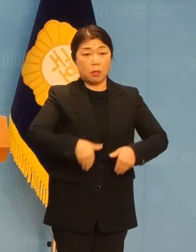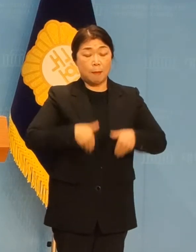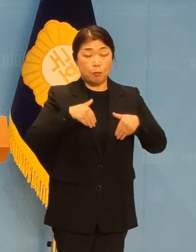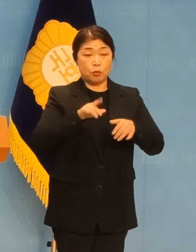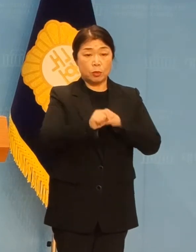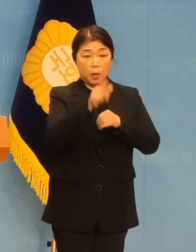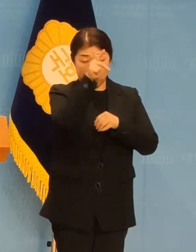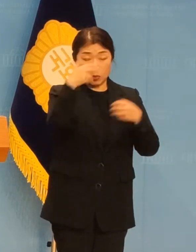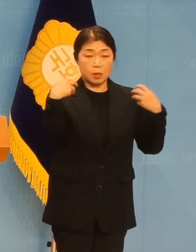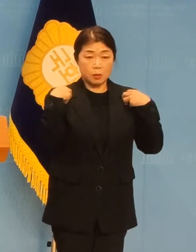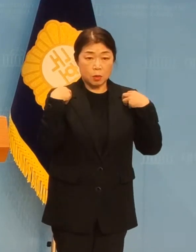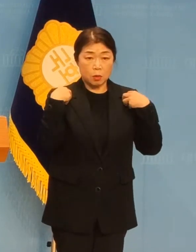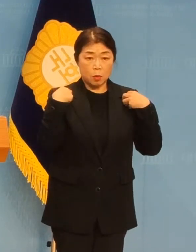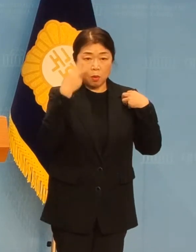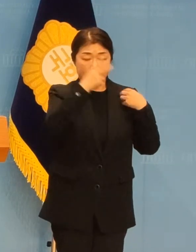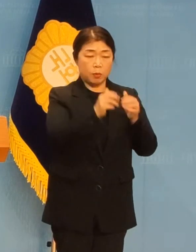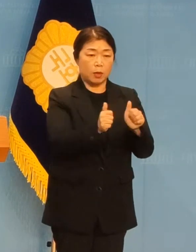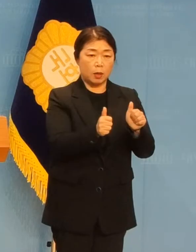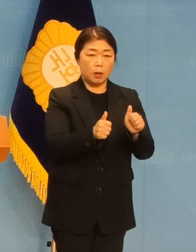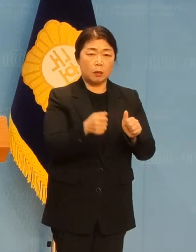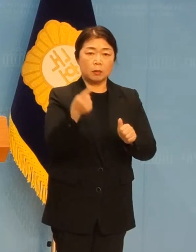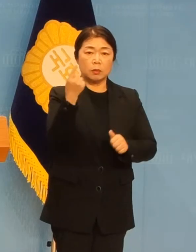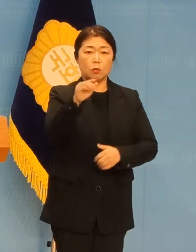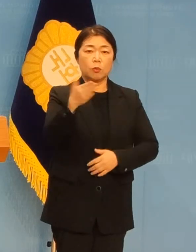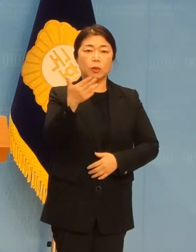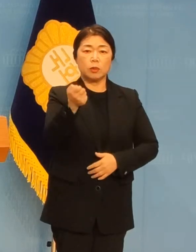검사가 74년생